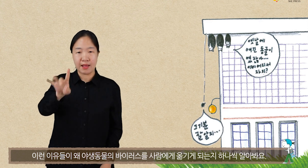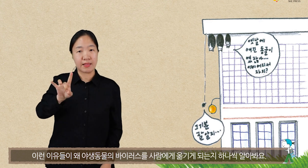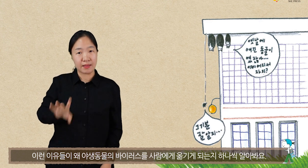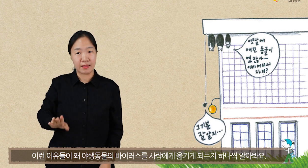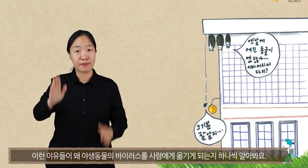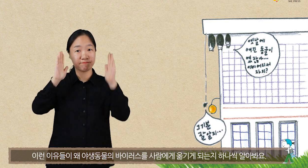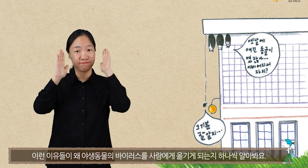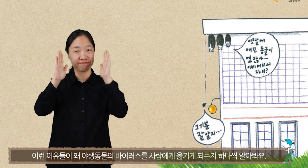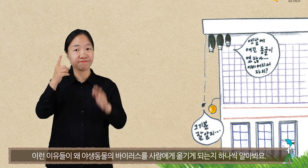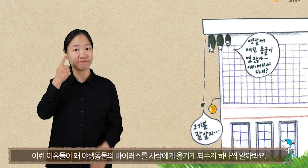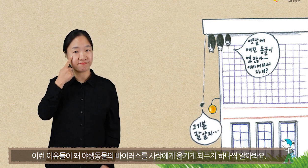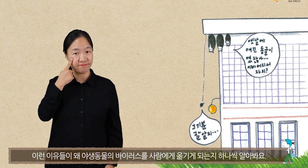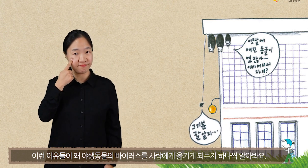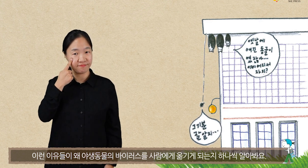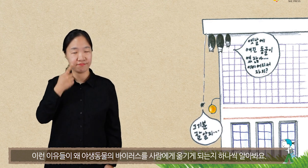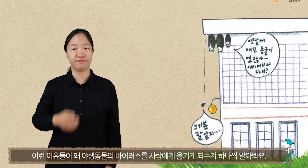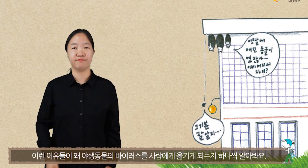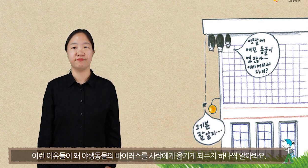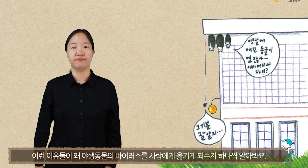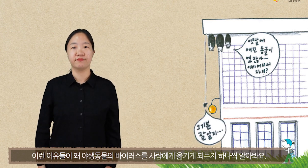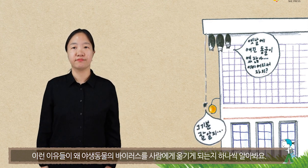알아봐요.